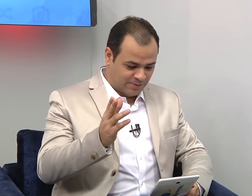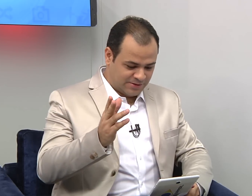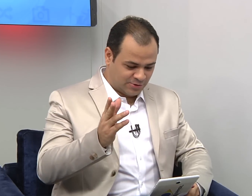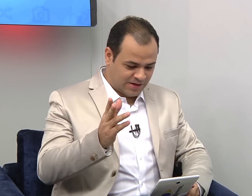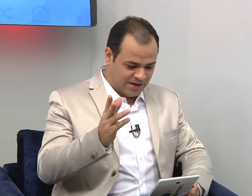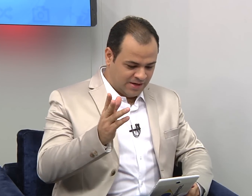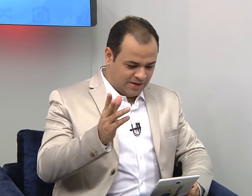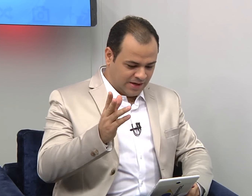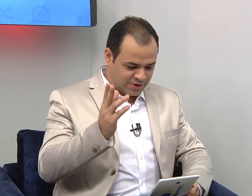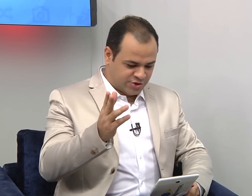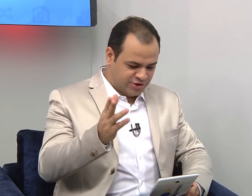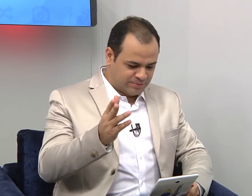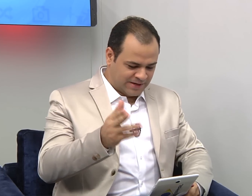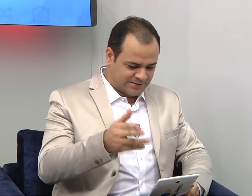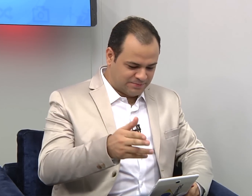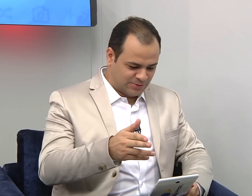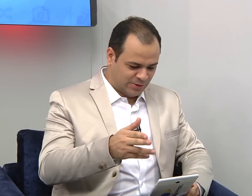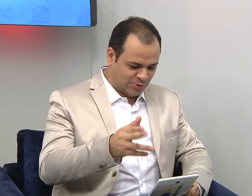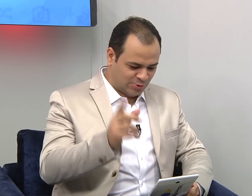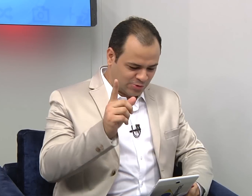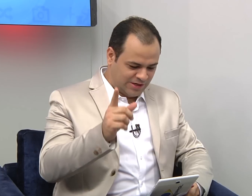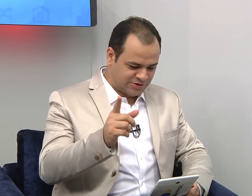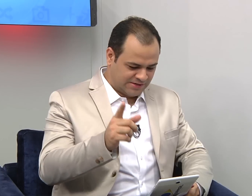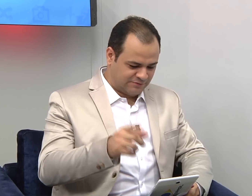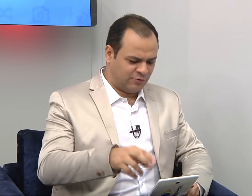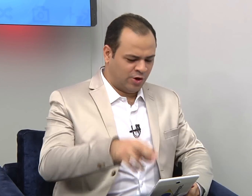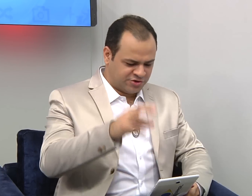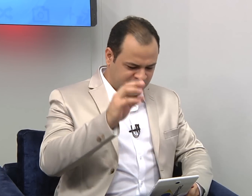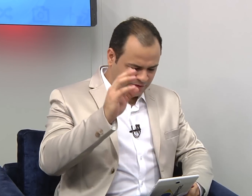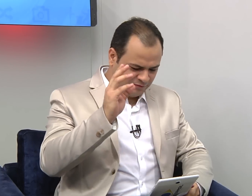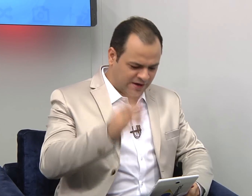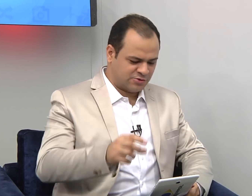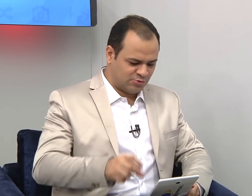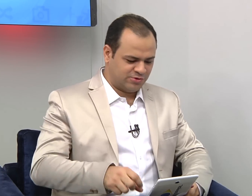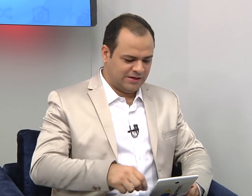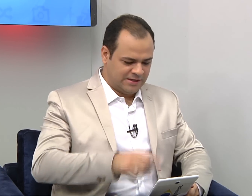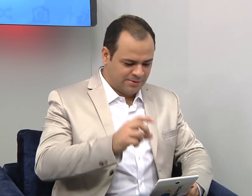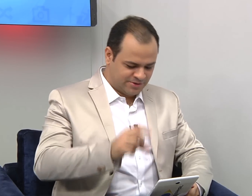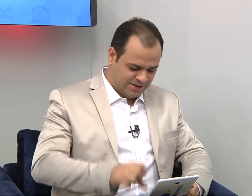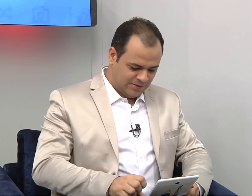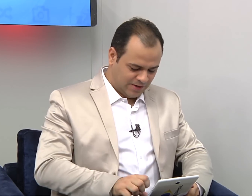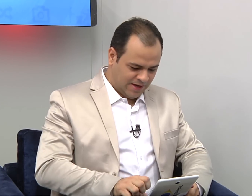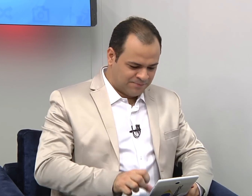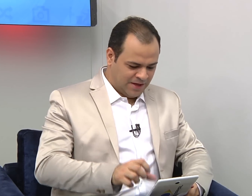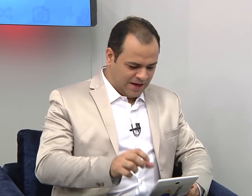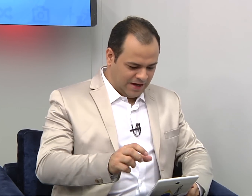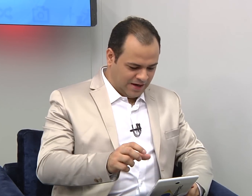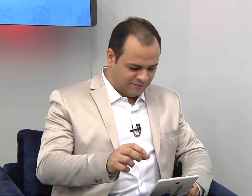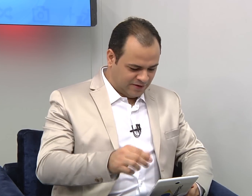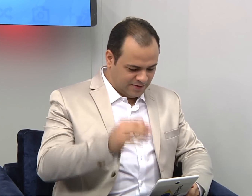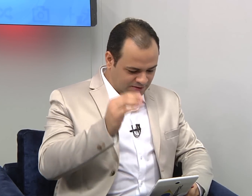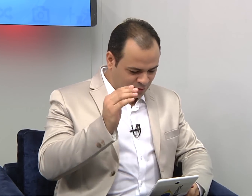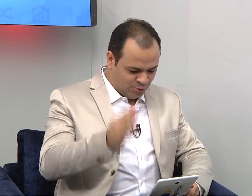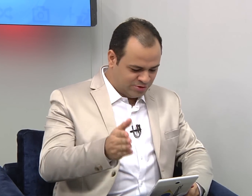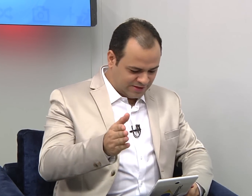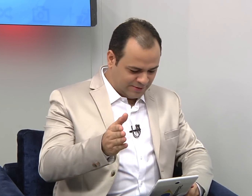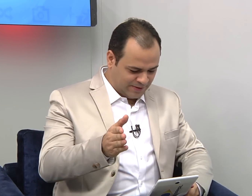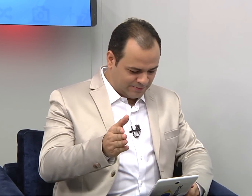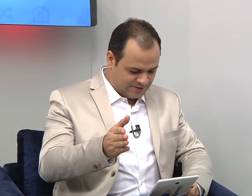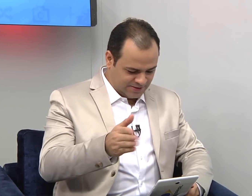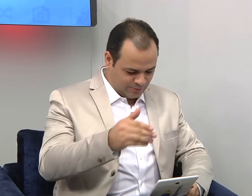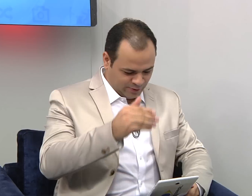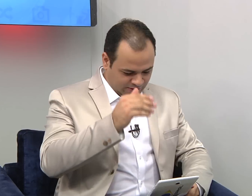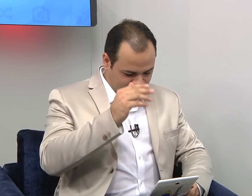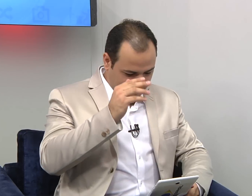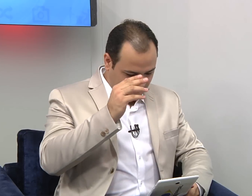queria só mencionar Rashid participando aqui conosco lá de Casa Forte, dizendo que faz curso de Libras, a Fernanda Nunes